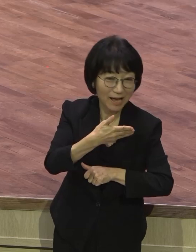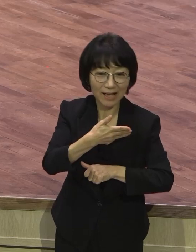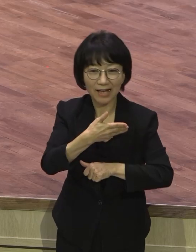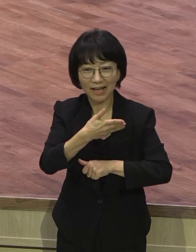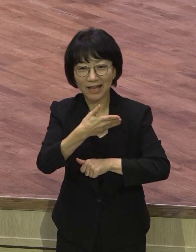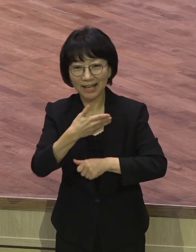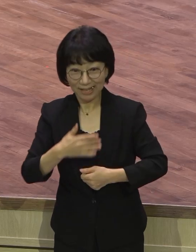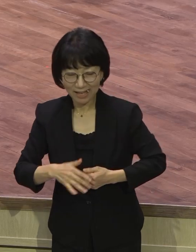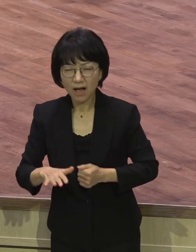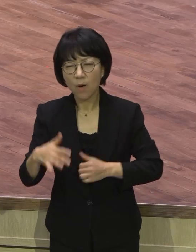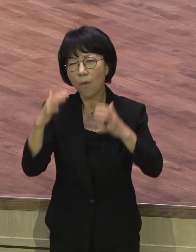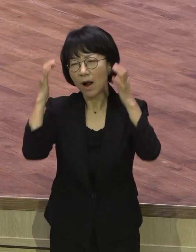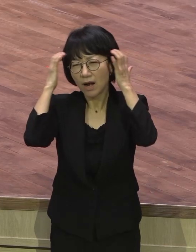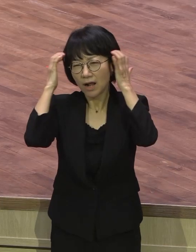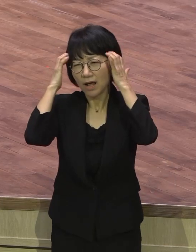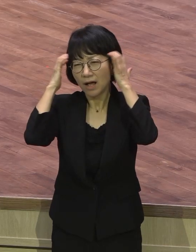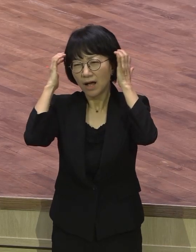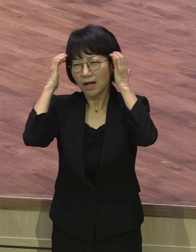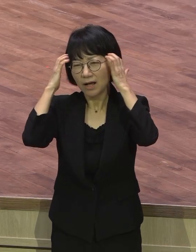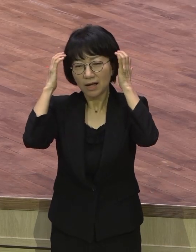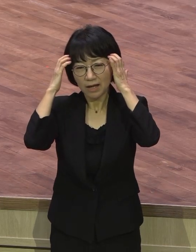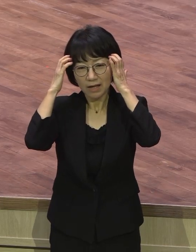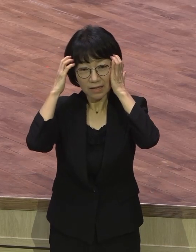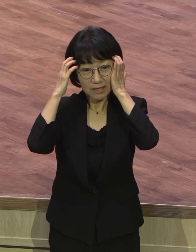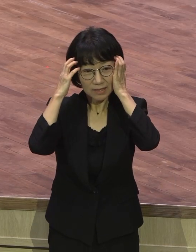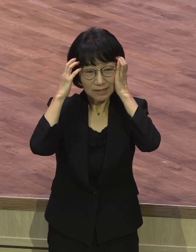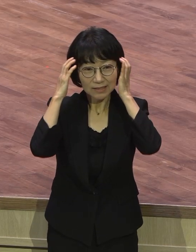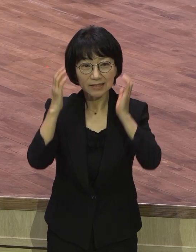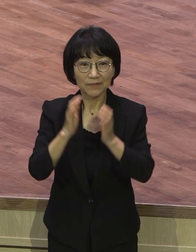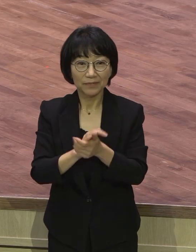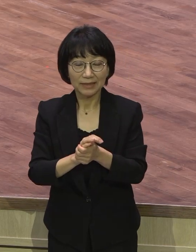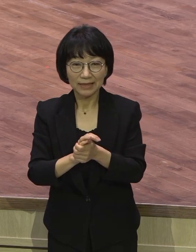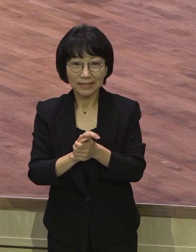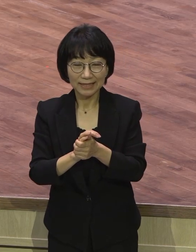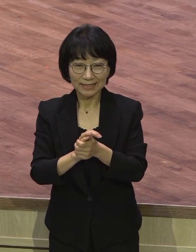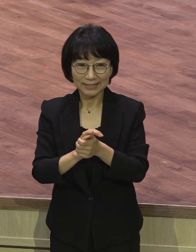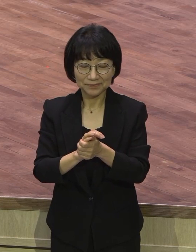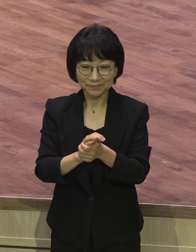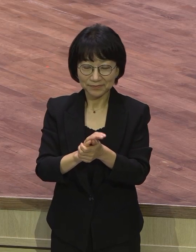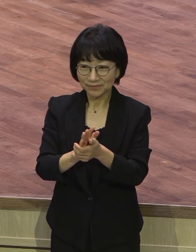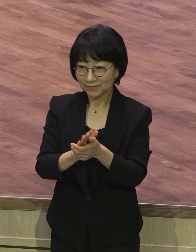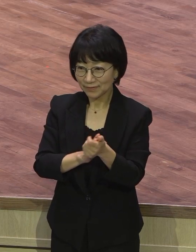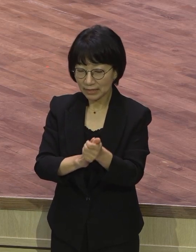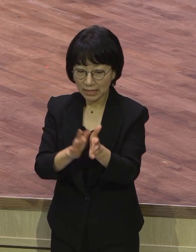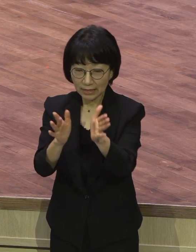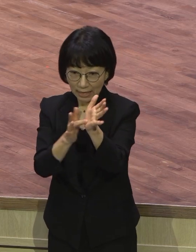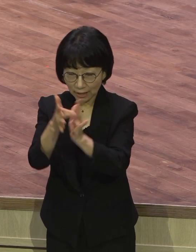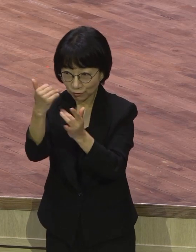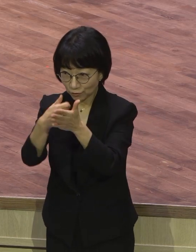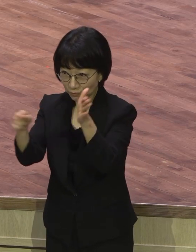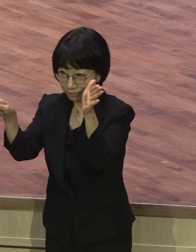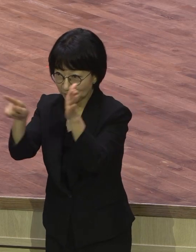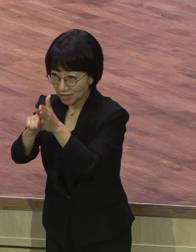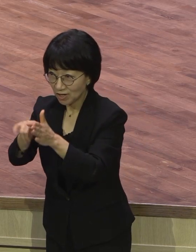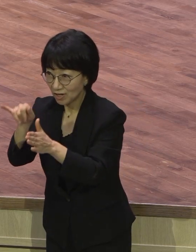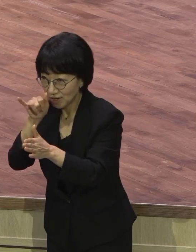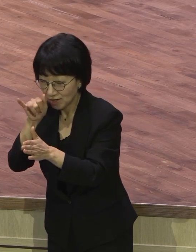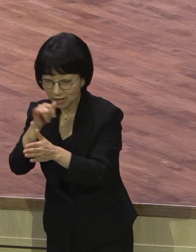환란을 당한다 어떤 의미로 예수 믿기 때문에 세상 불신자들보다 더 많은